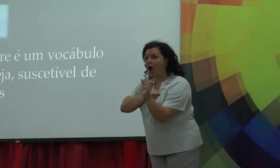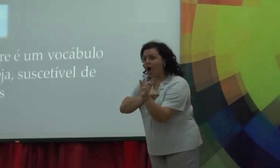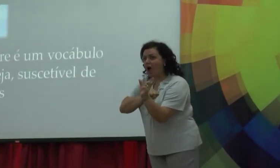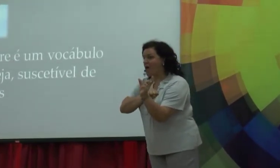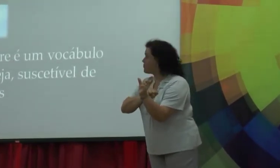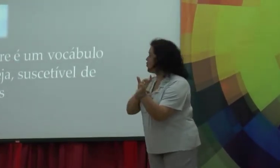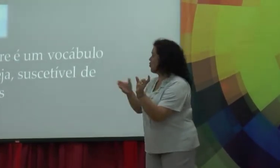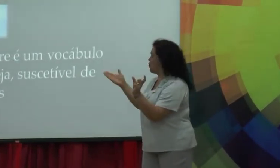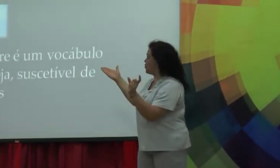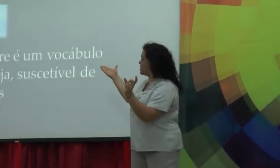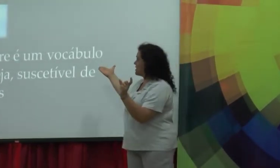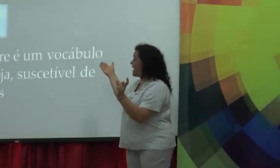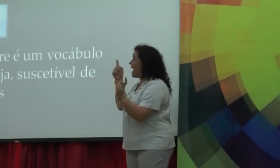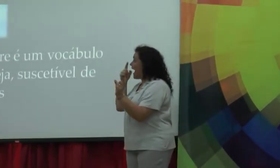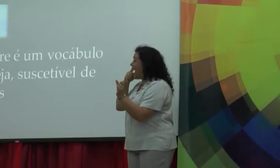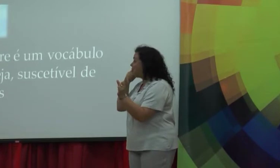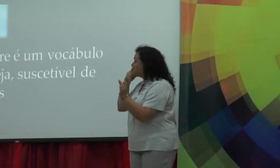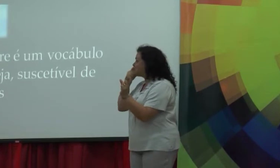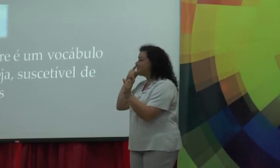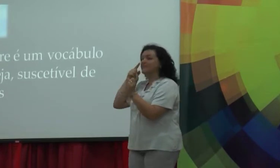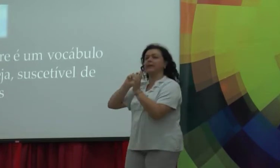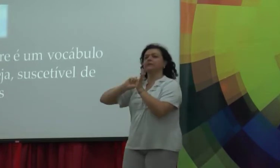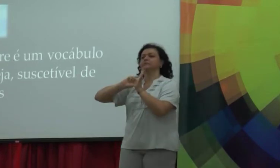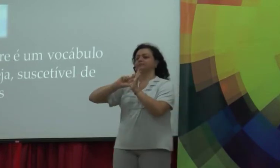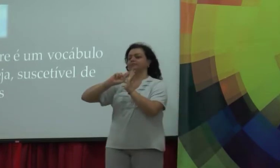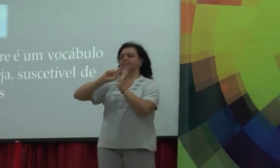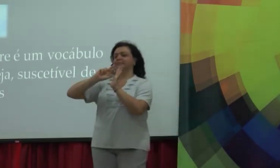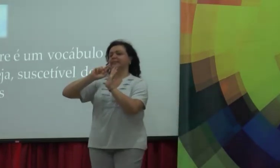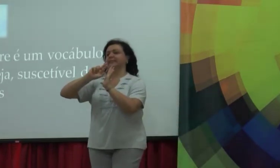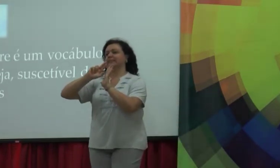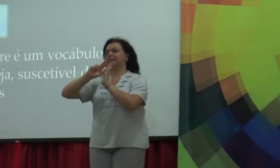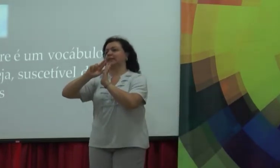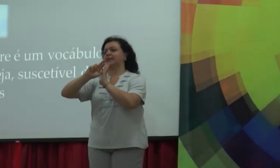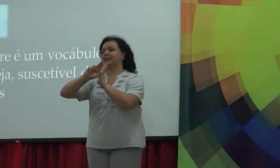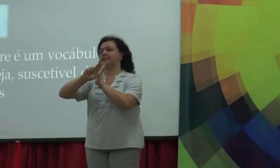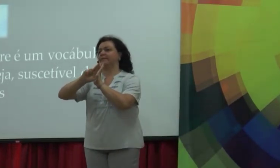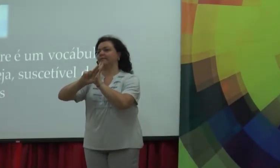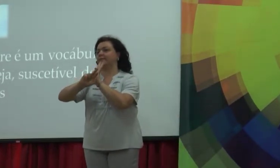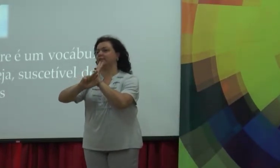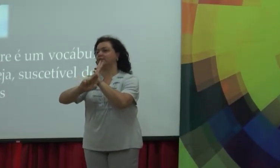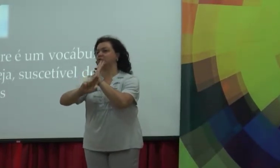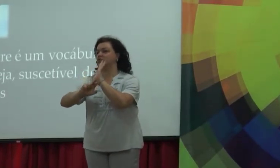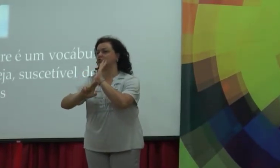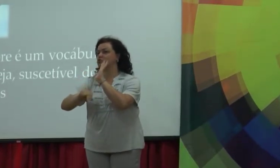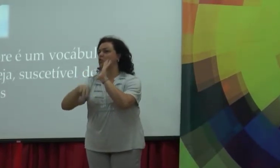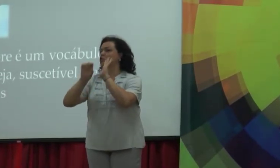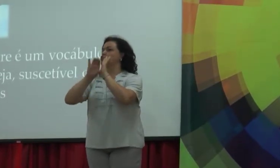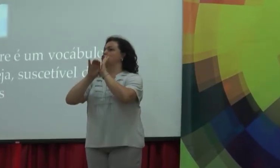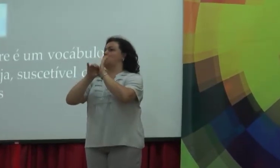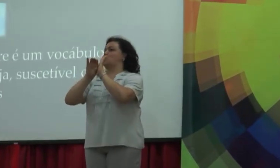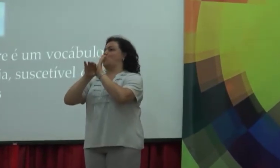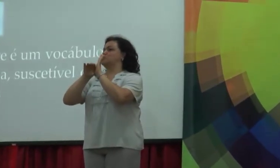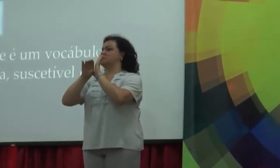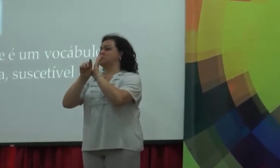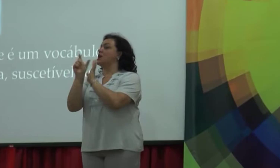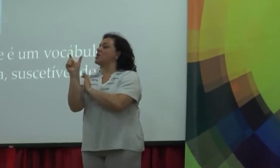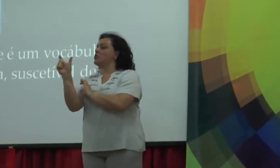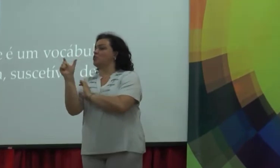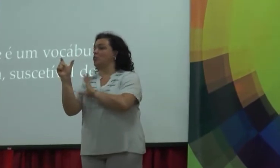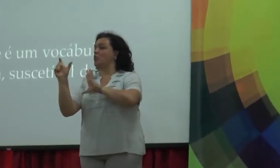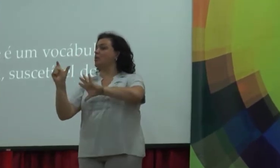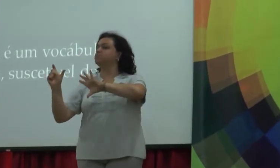palavra amor, ela é o quê? Ela tem diversos significados